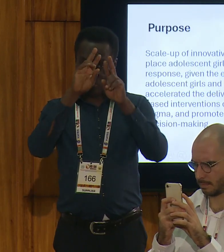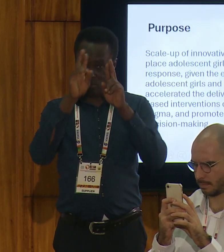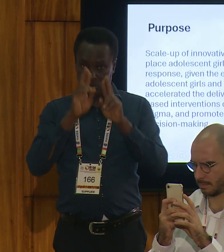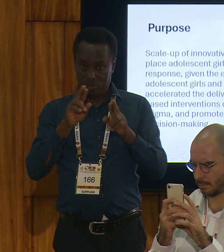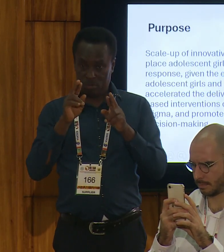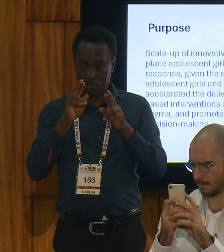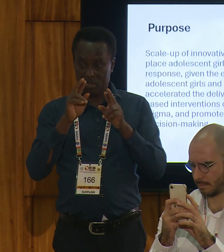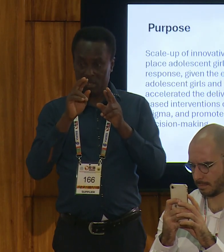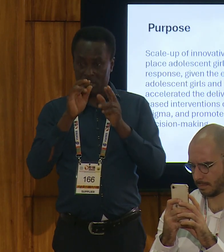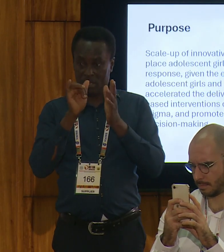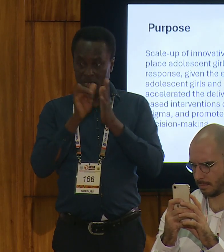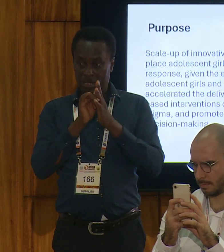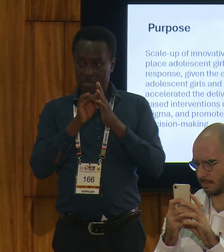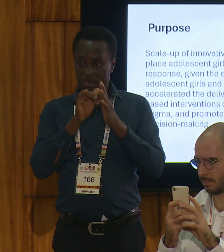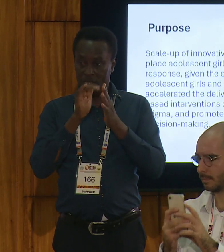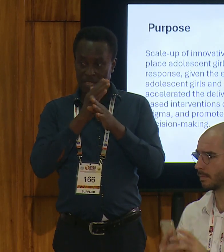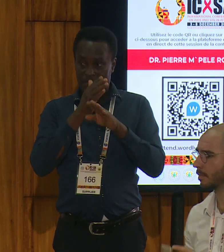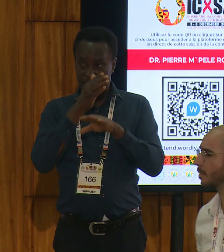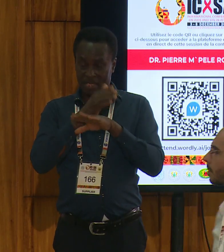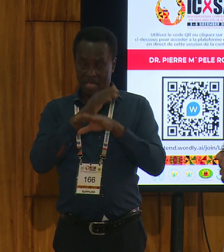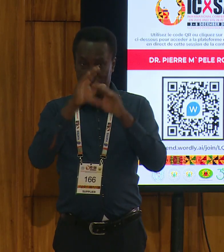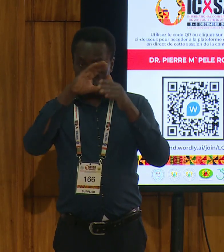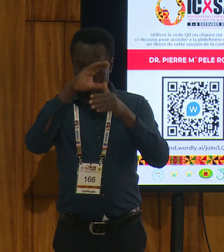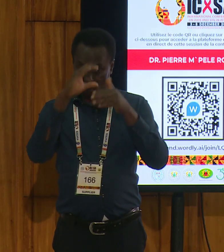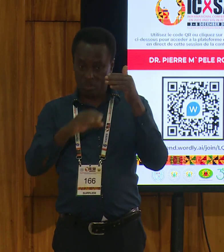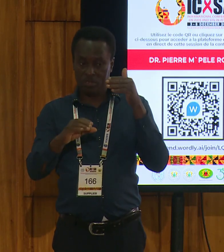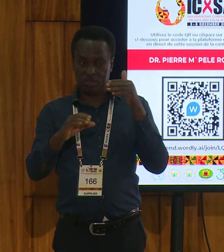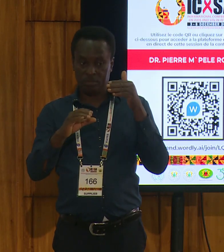gaps, ensuite une conclusion.